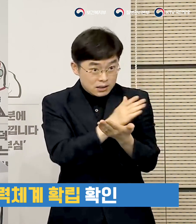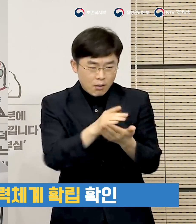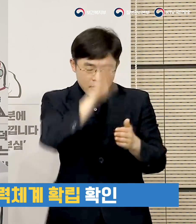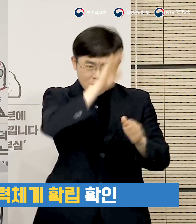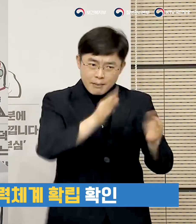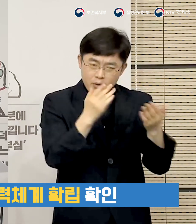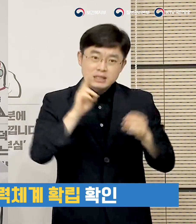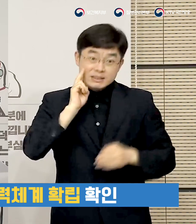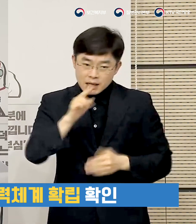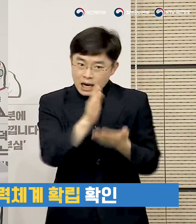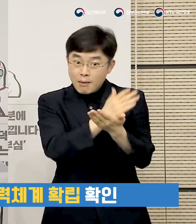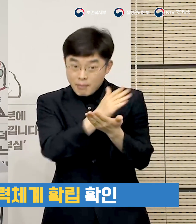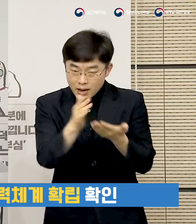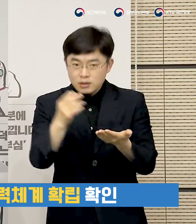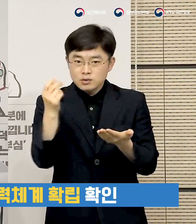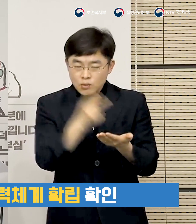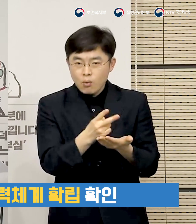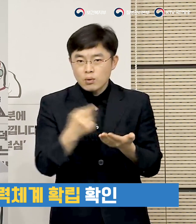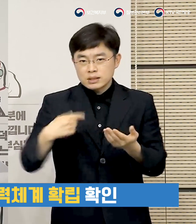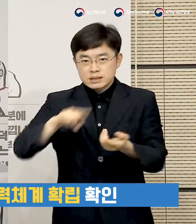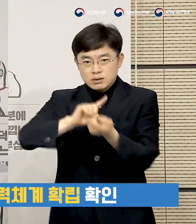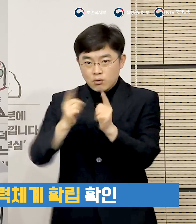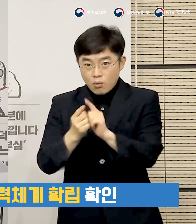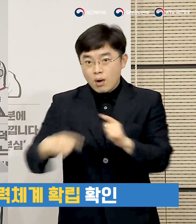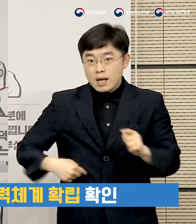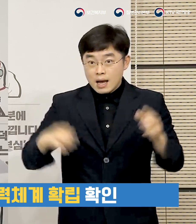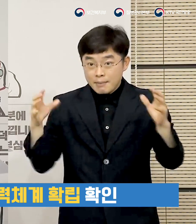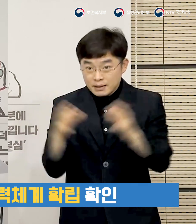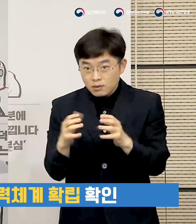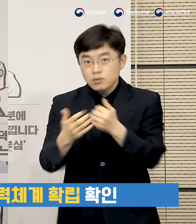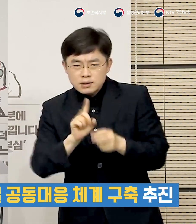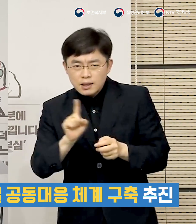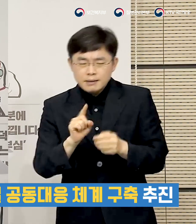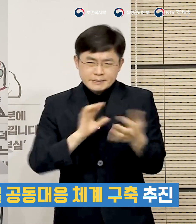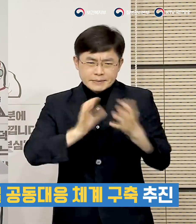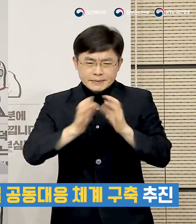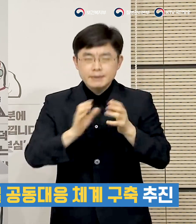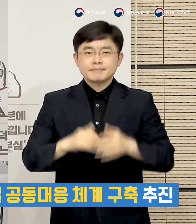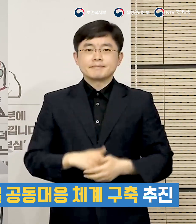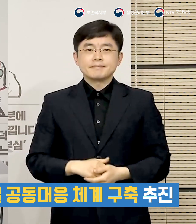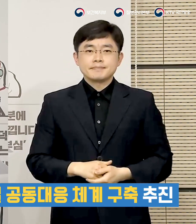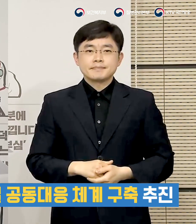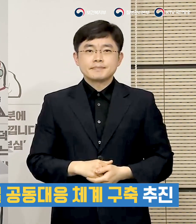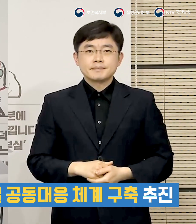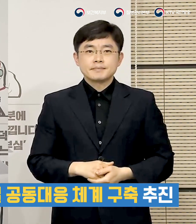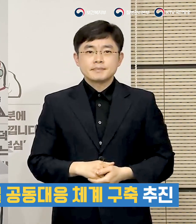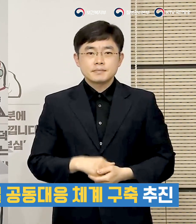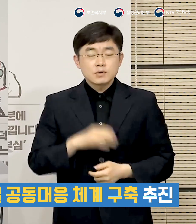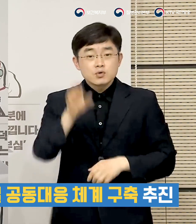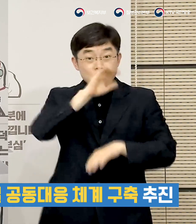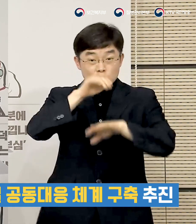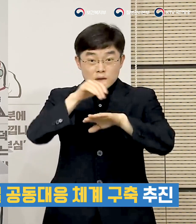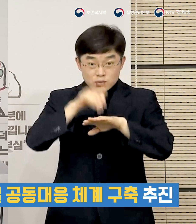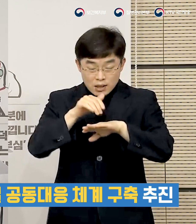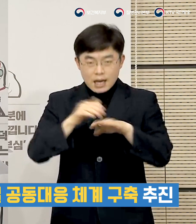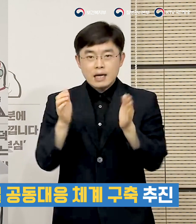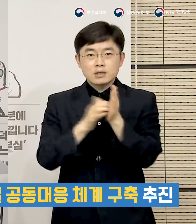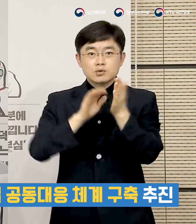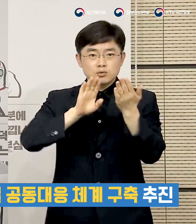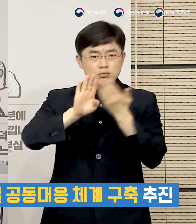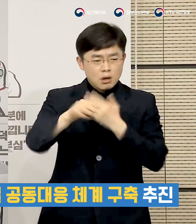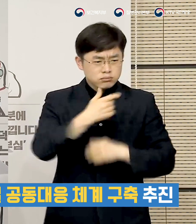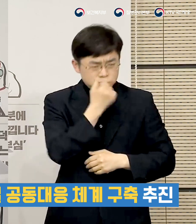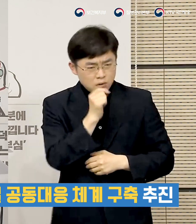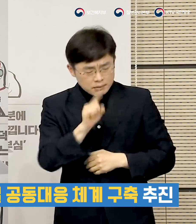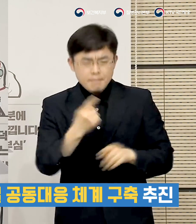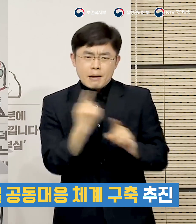있는 현안을 관계기관 간 협업하여 해결할 수 있도록 하는 것입니다. 훈련 결과 도출된 개선 사항을 바탕으로